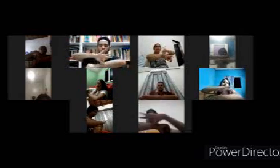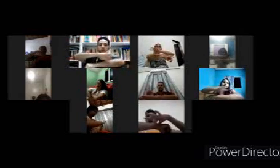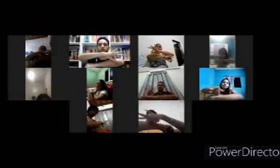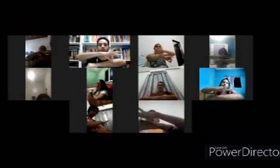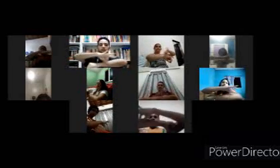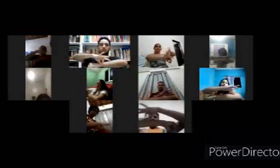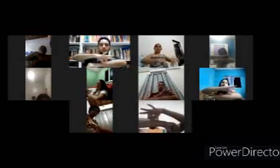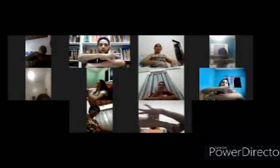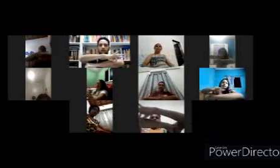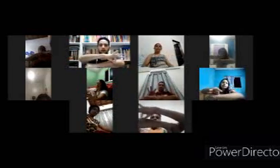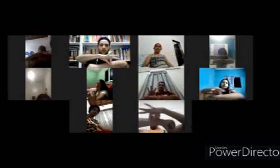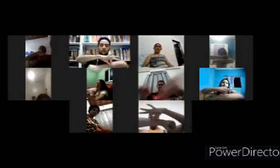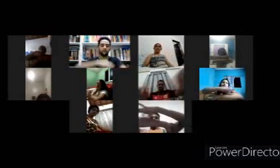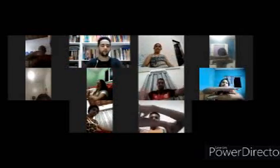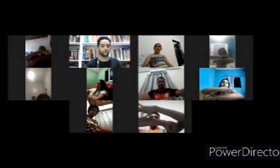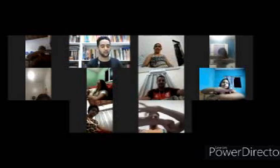cima, isso. Régua.